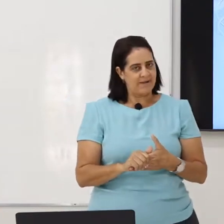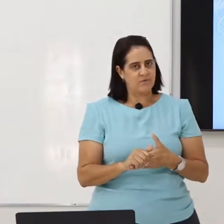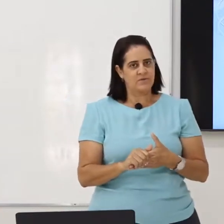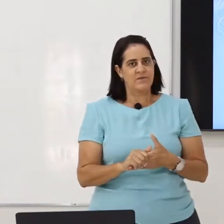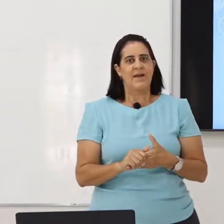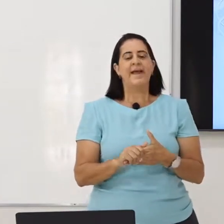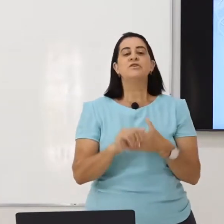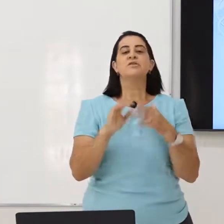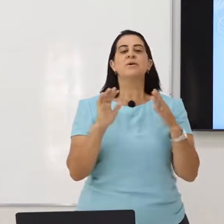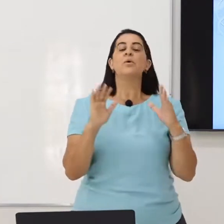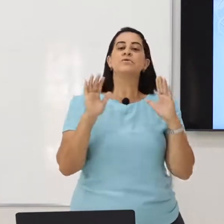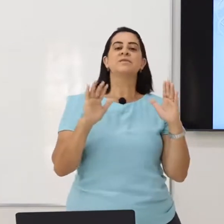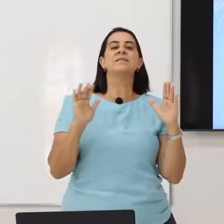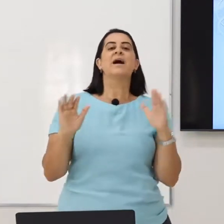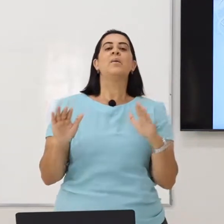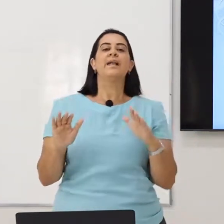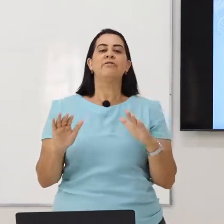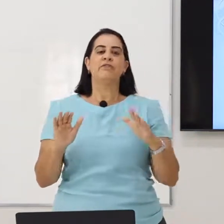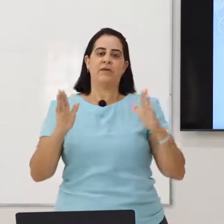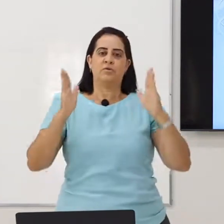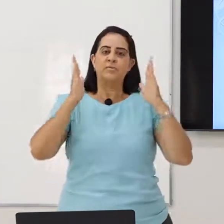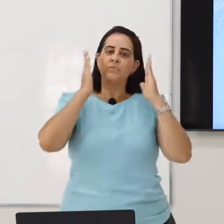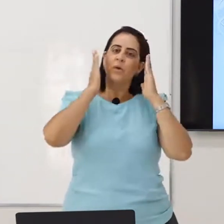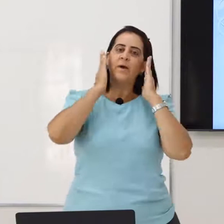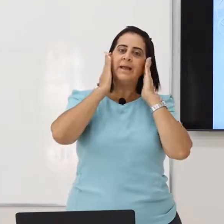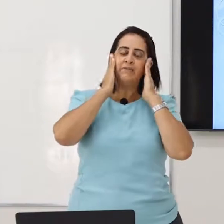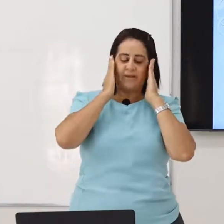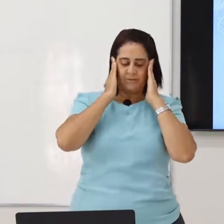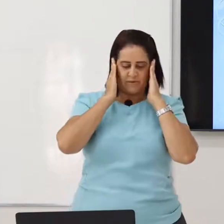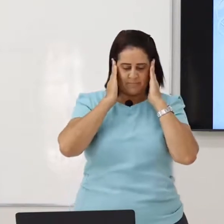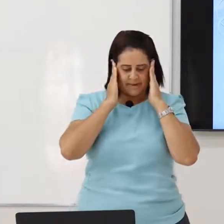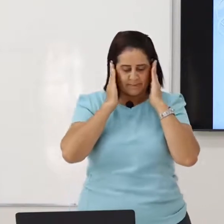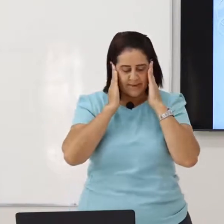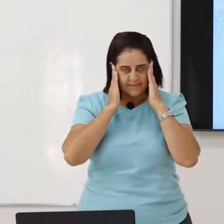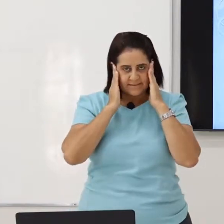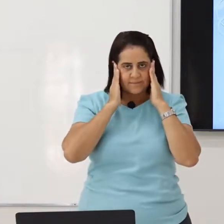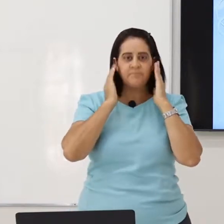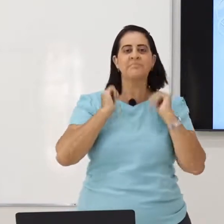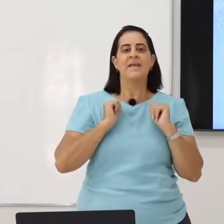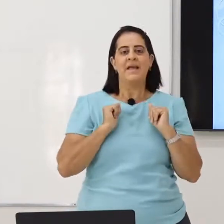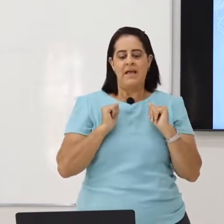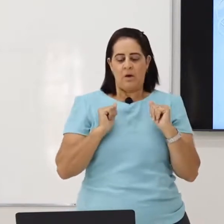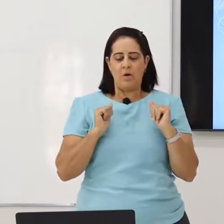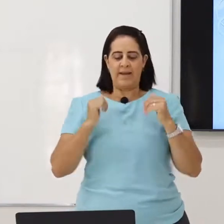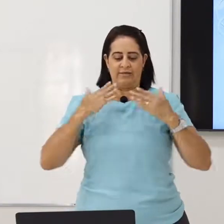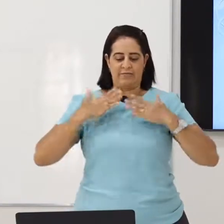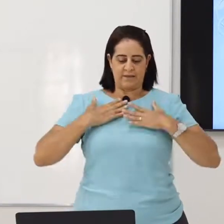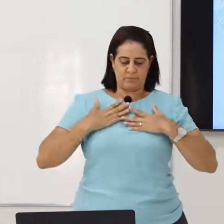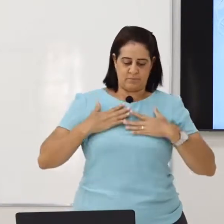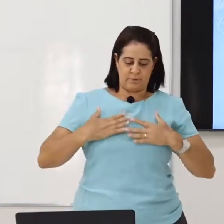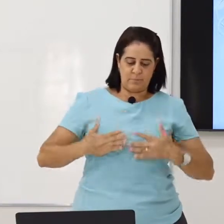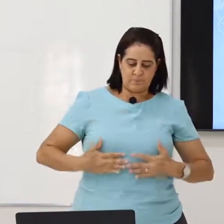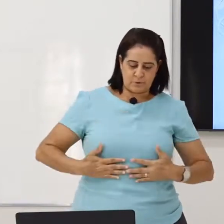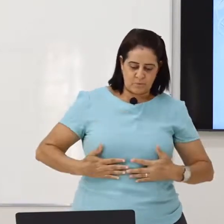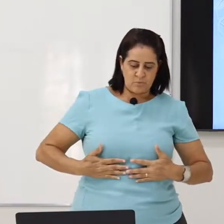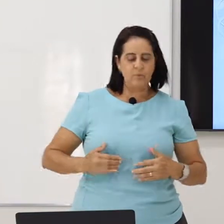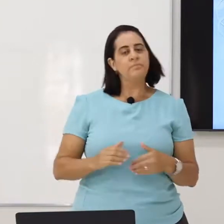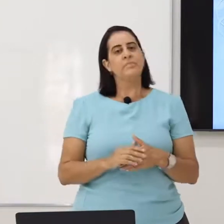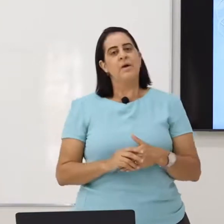espaços onde o sinal ele é feito. Ou ele é feito na minha cabeça, ou ele é feito no meu tronco, ou